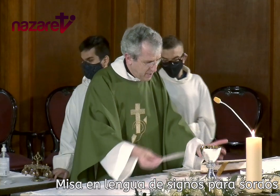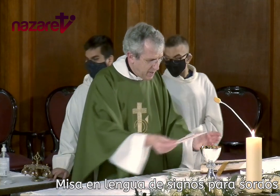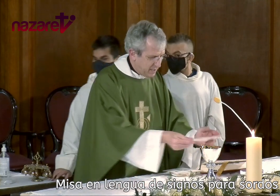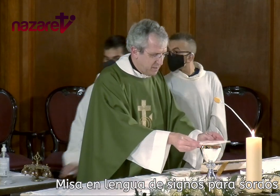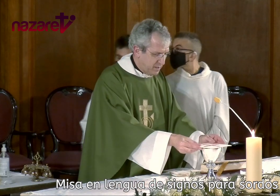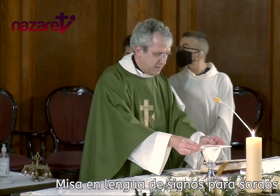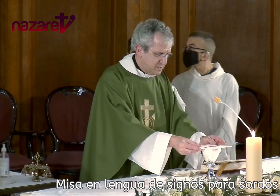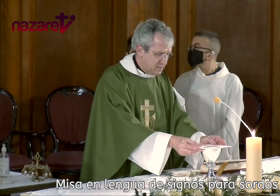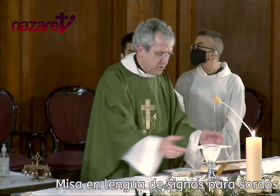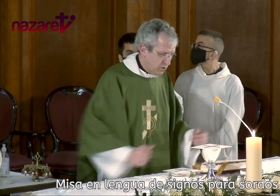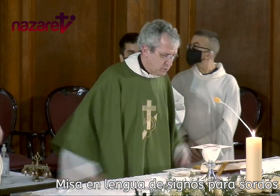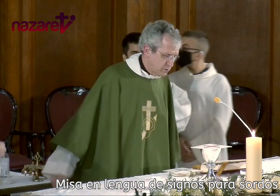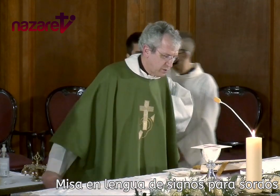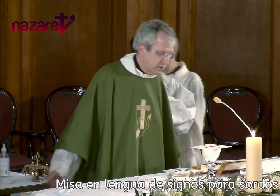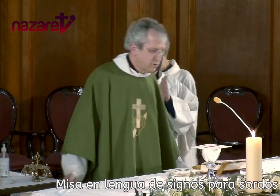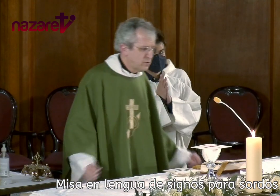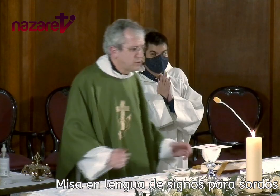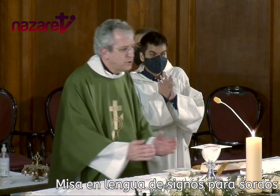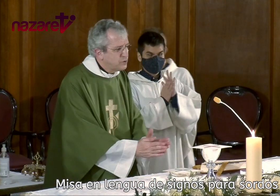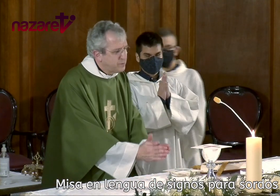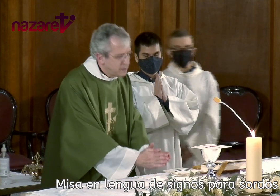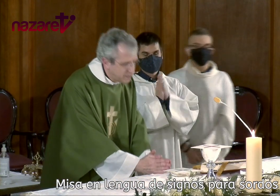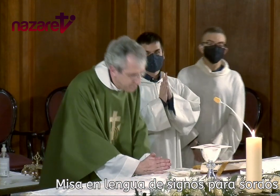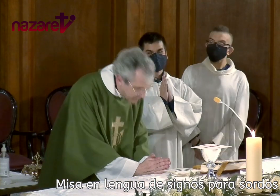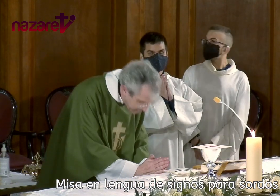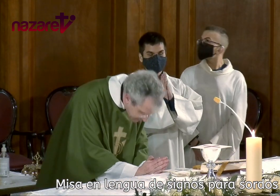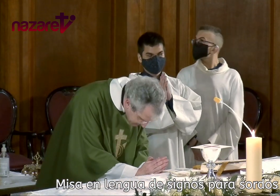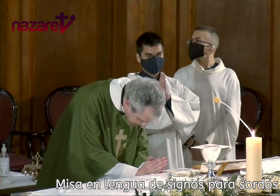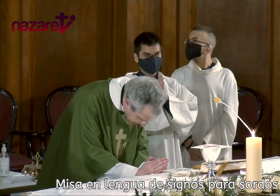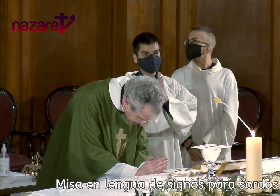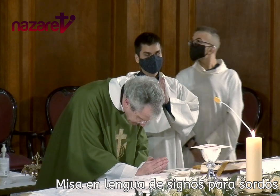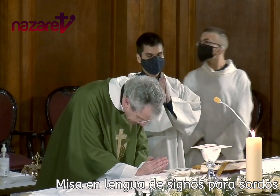acepta señor nuestro corazón contrito y dio vino que este sacrificio